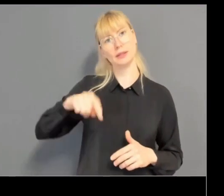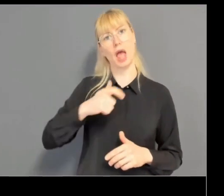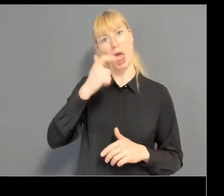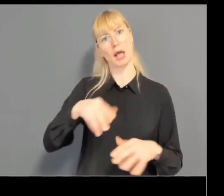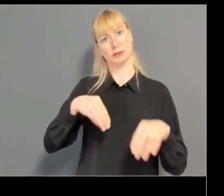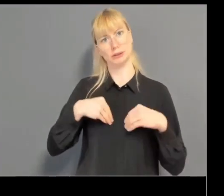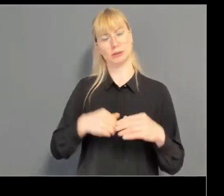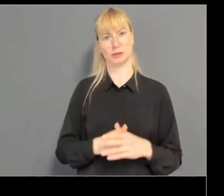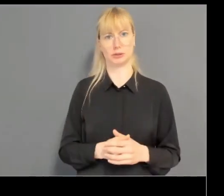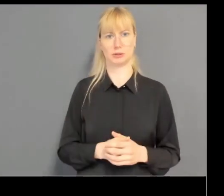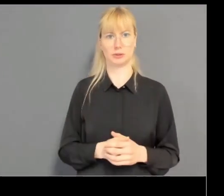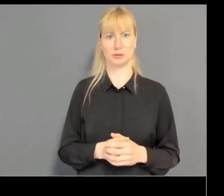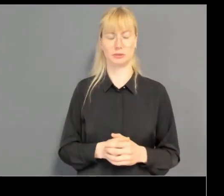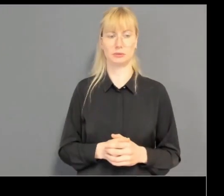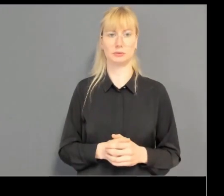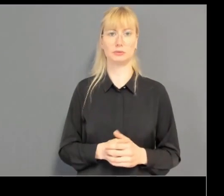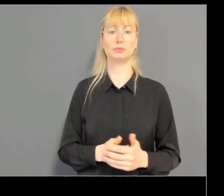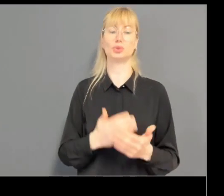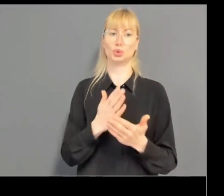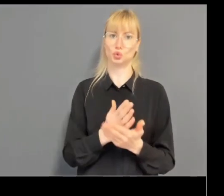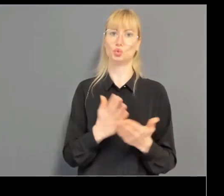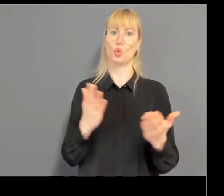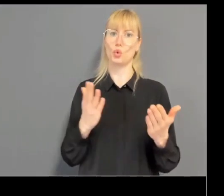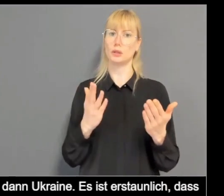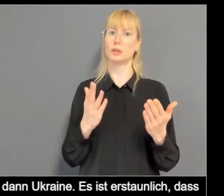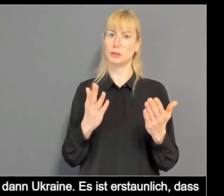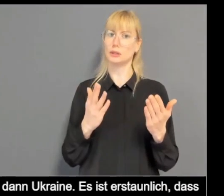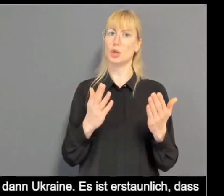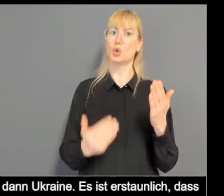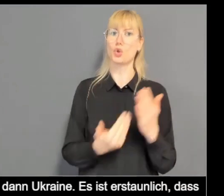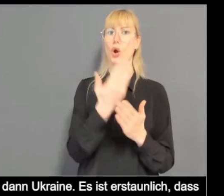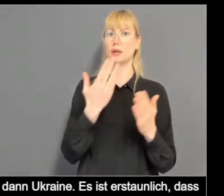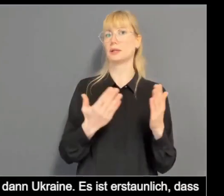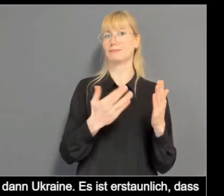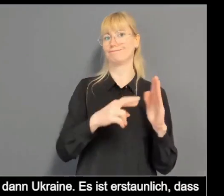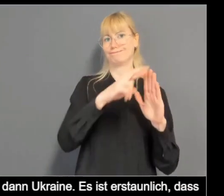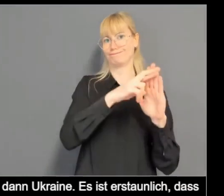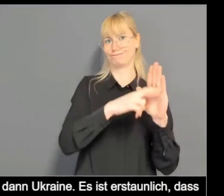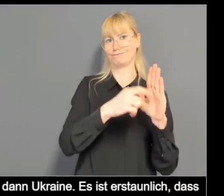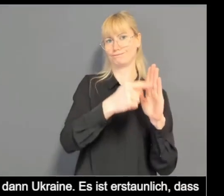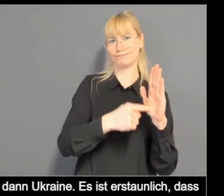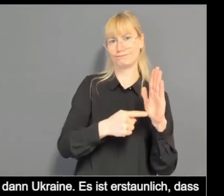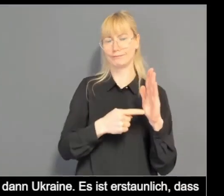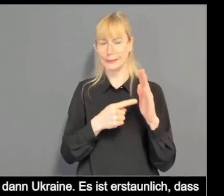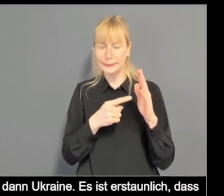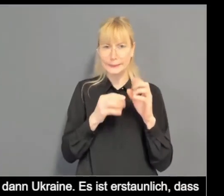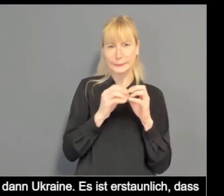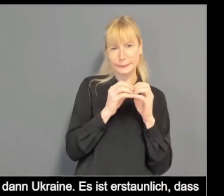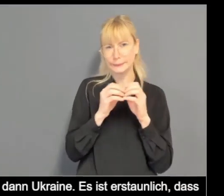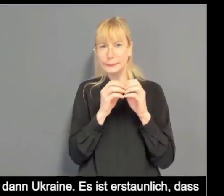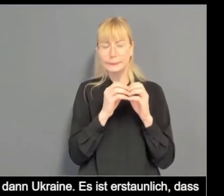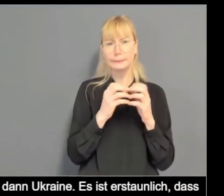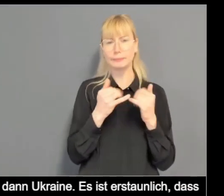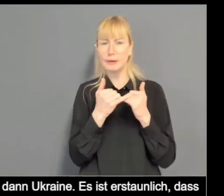der Koalition intensiv unterhalten und auch, was die Schulde anbetrifft, einen entsprechenden